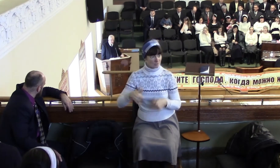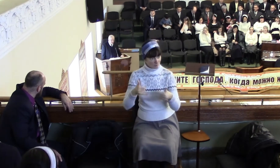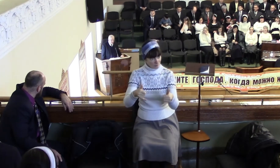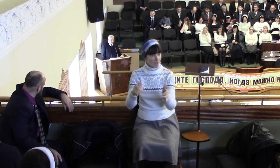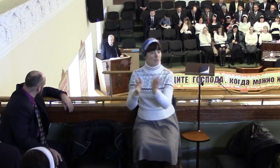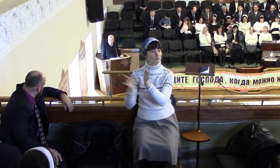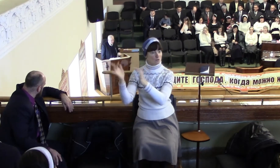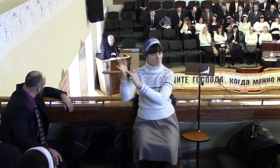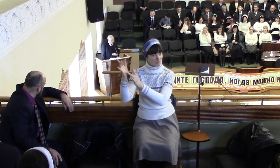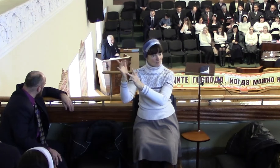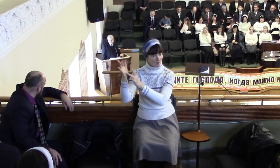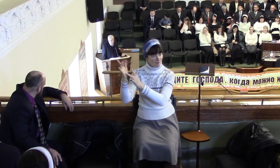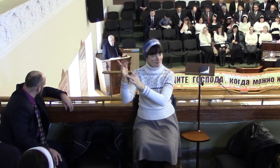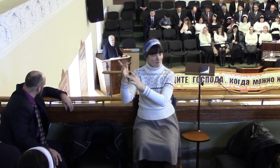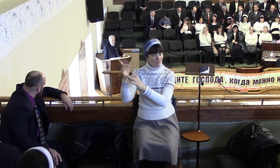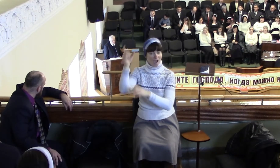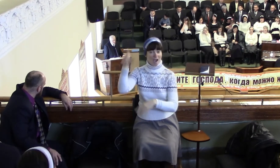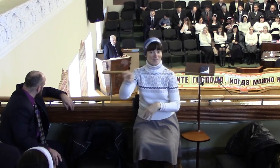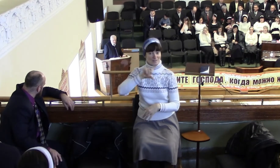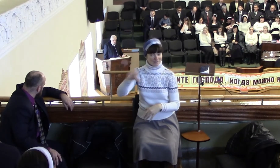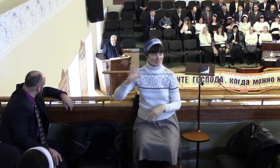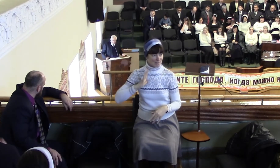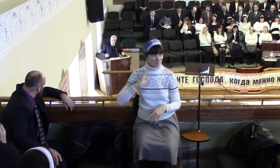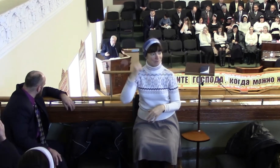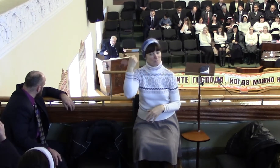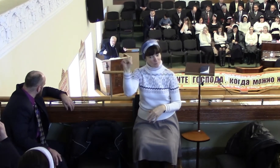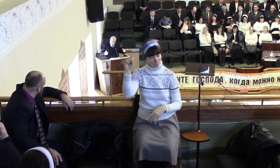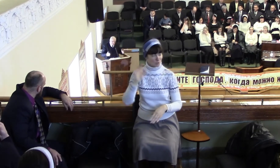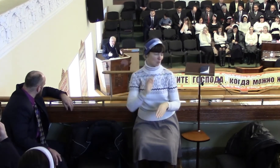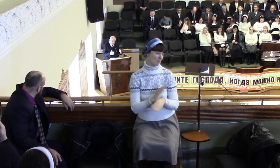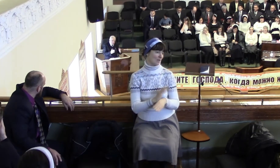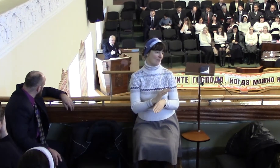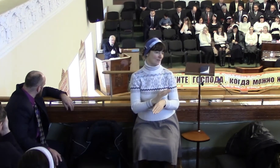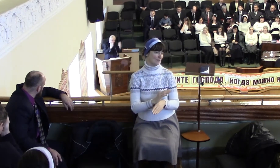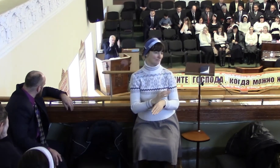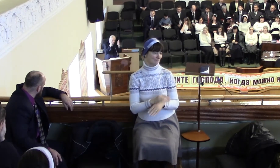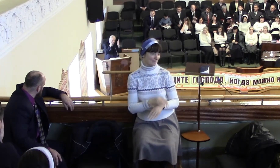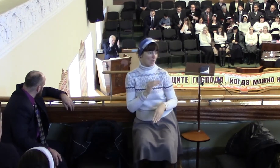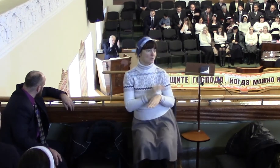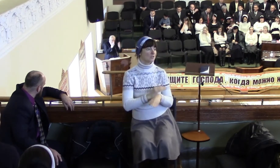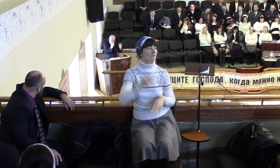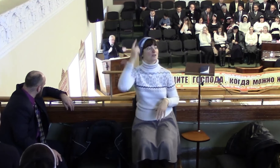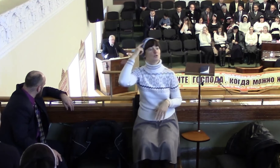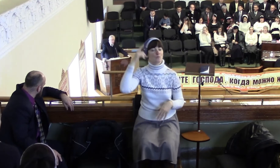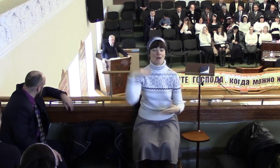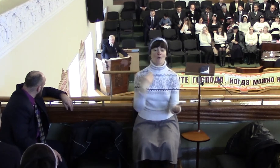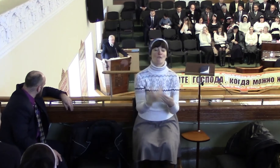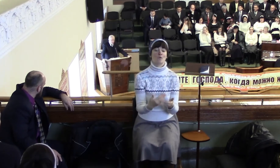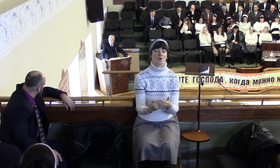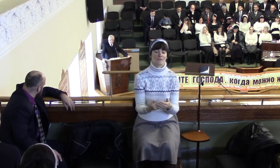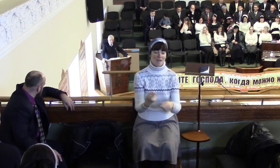дьявол. Мы об этом дальше будем говорить. Дьявол думал, что вот на кресте, на этом дереве